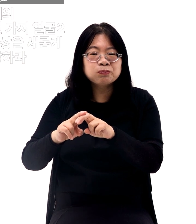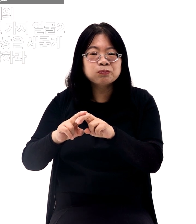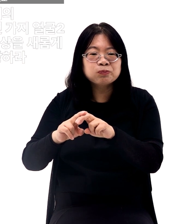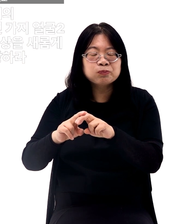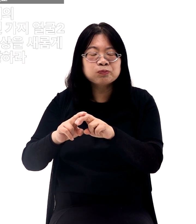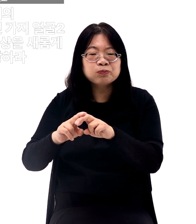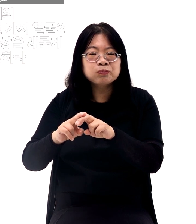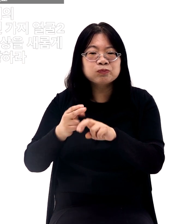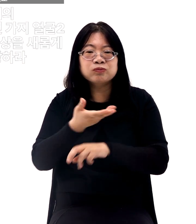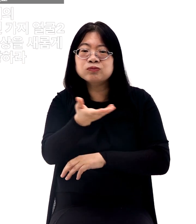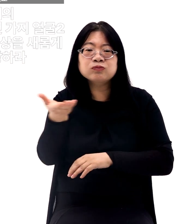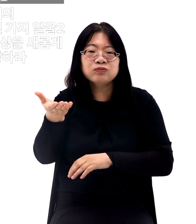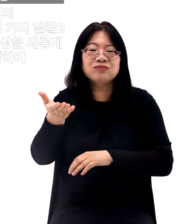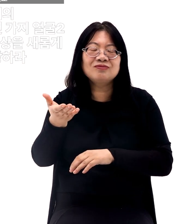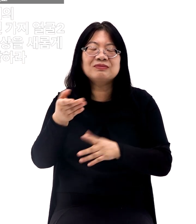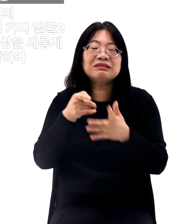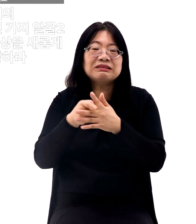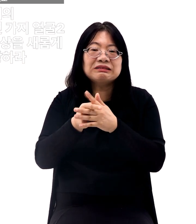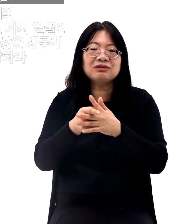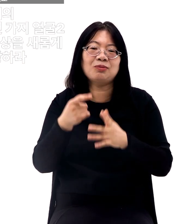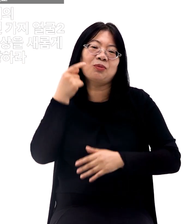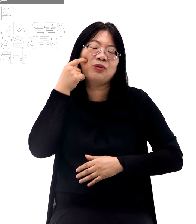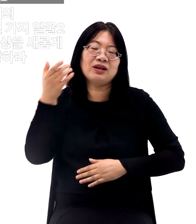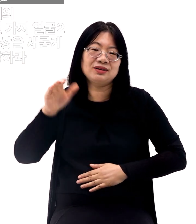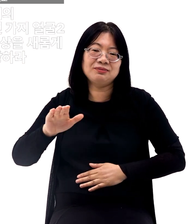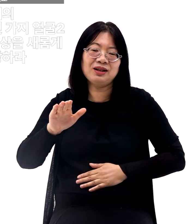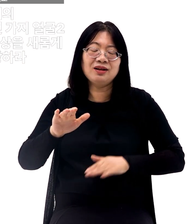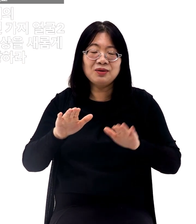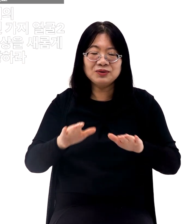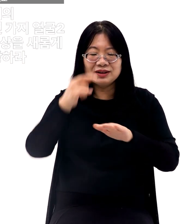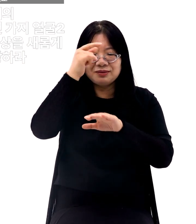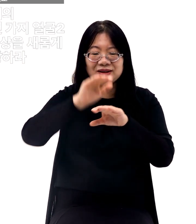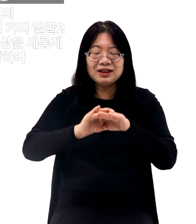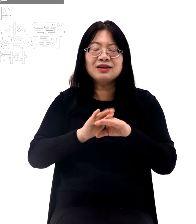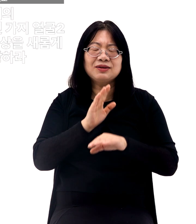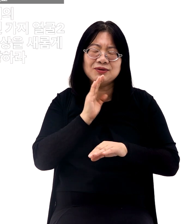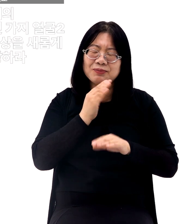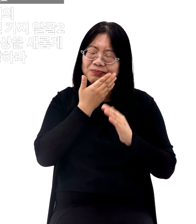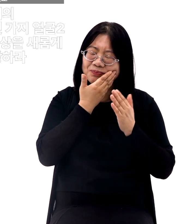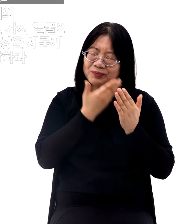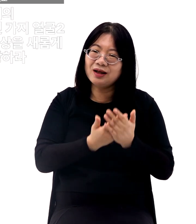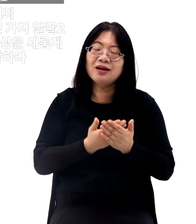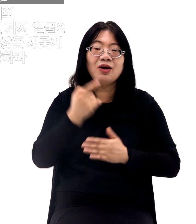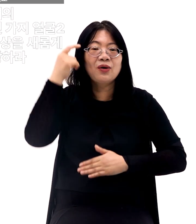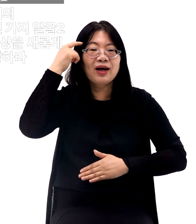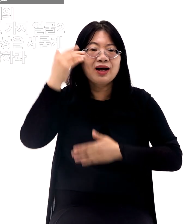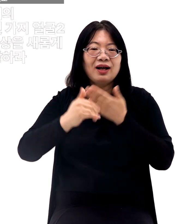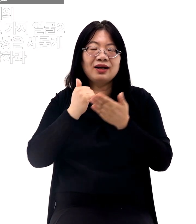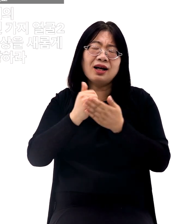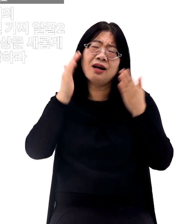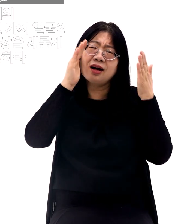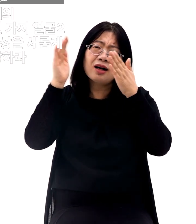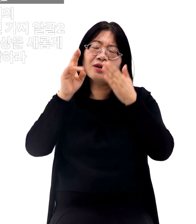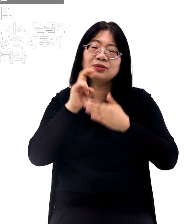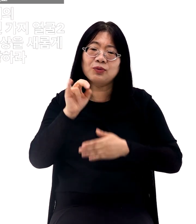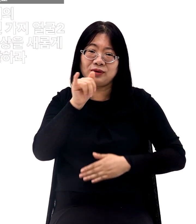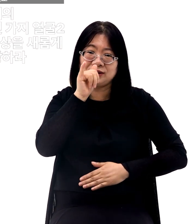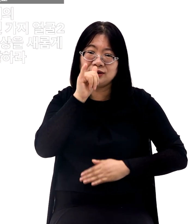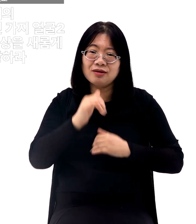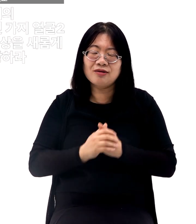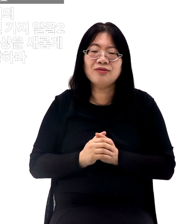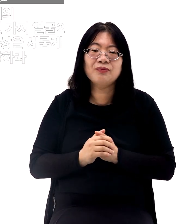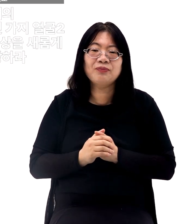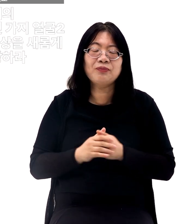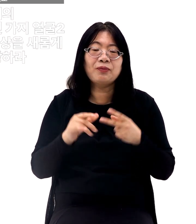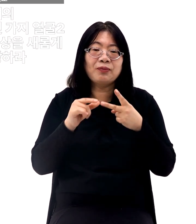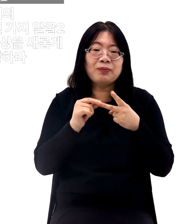다는 모르겠으나 어마어마한 자리입니다. 왜? 하나님을 향한 노래가 있고